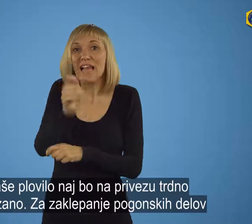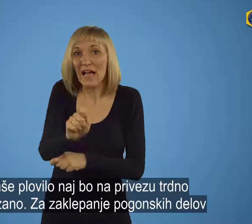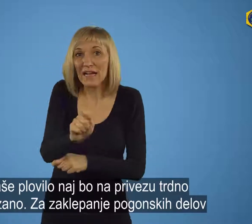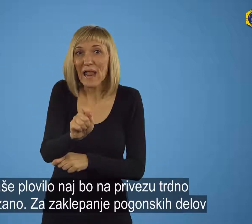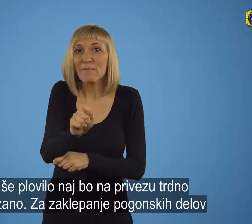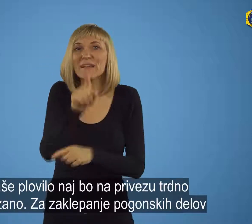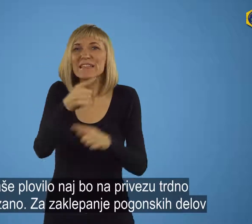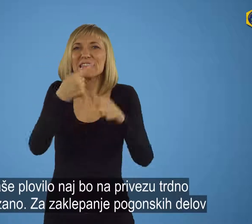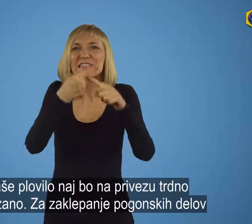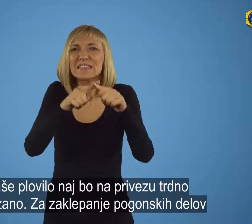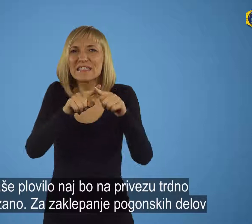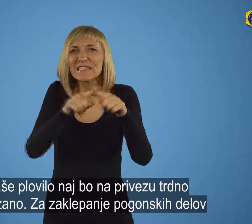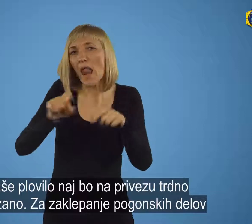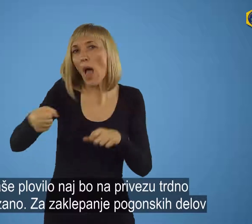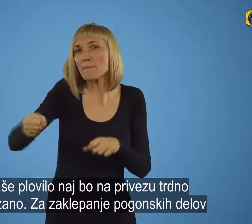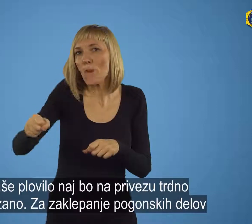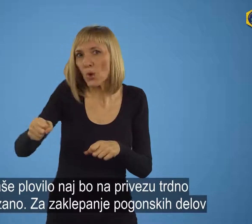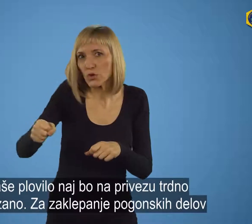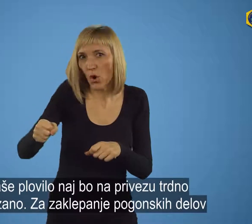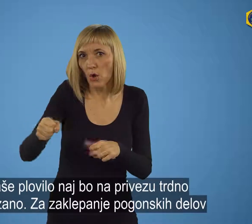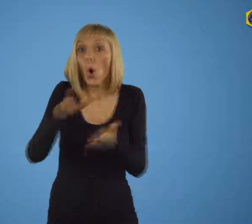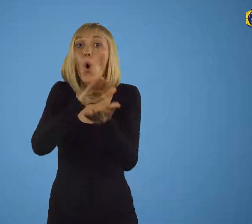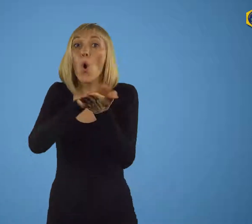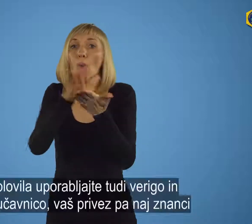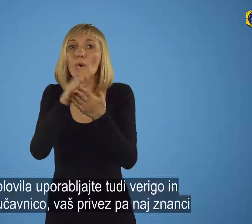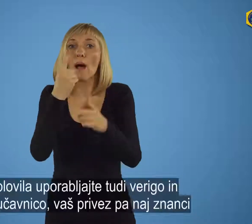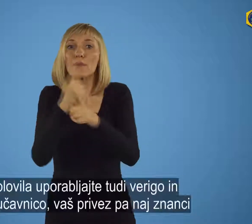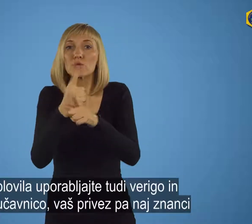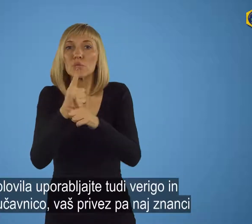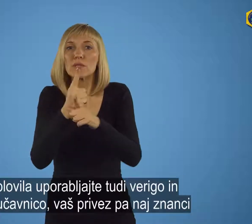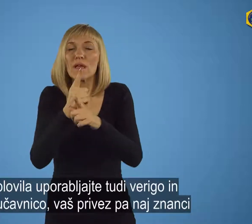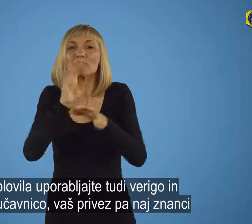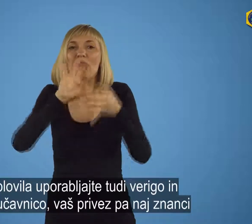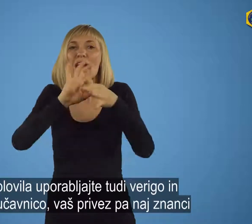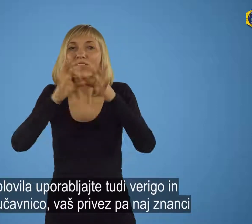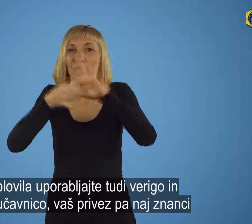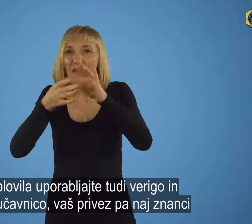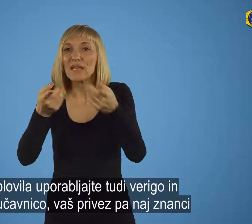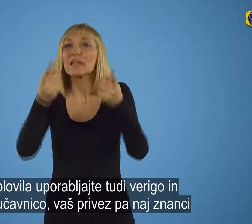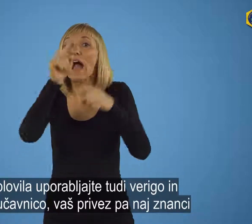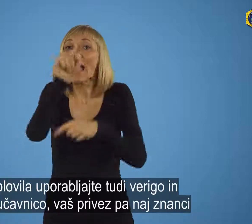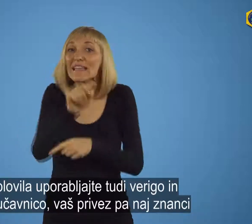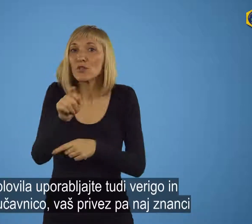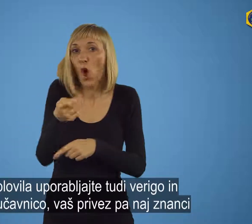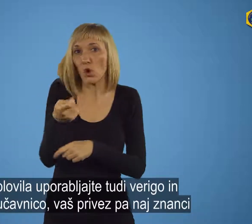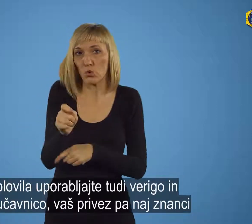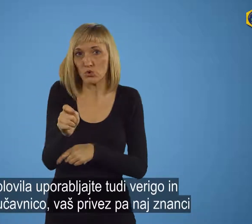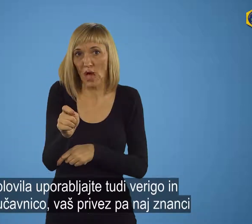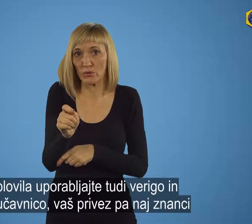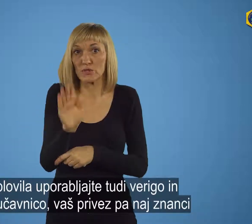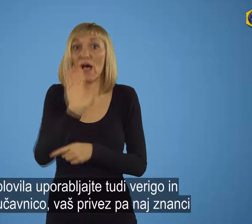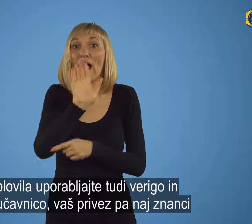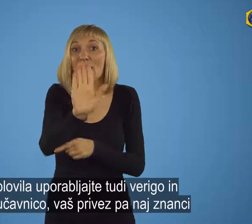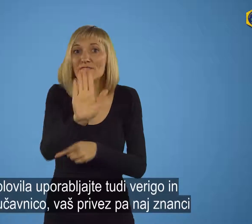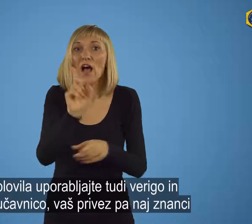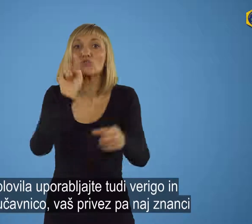Za zaklepanje pogonskih delov plovila uporabljajte tudi verigo in ključavnico, vaš privez pa naj